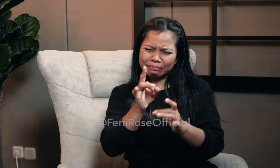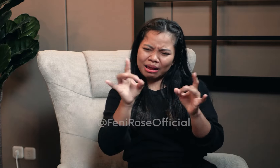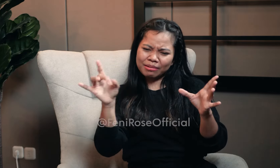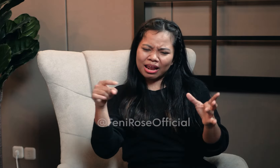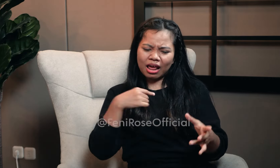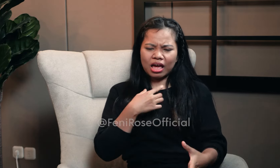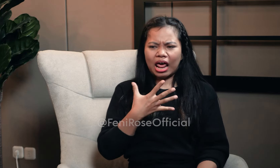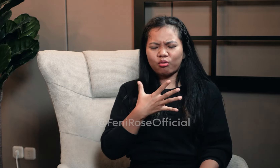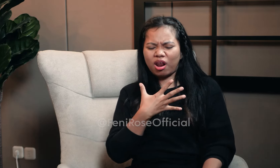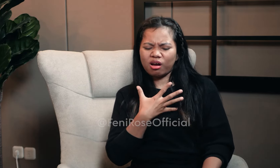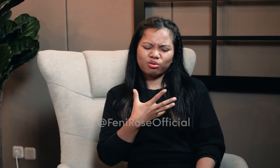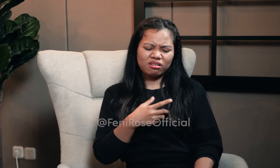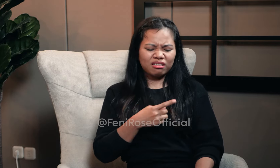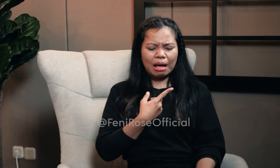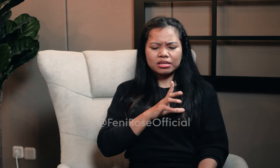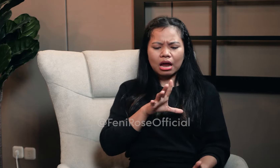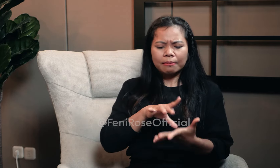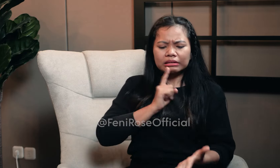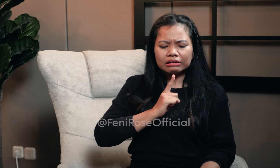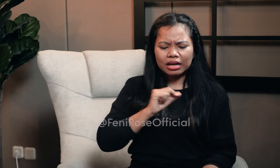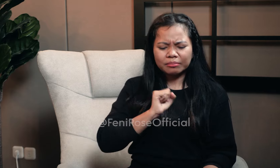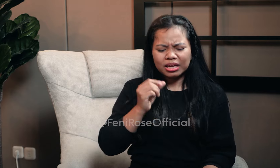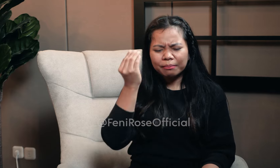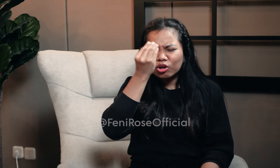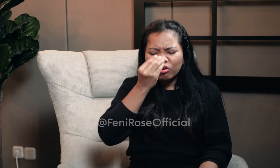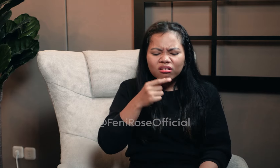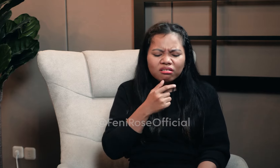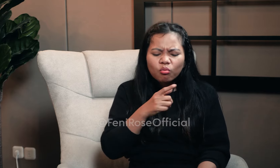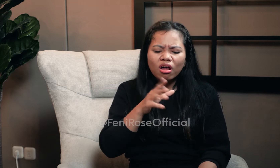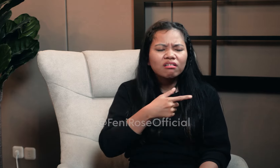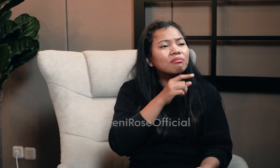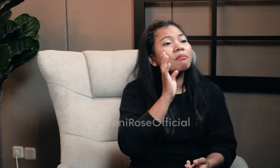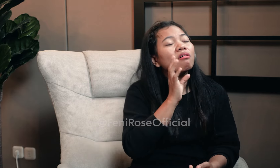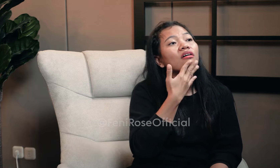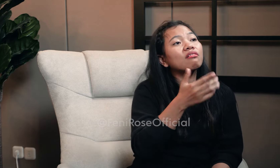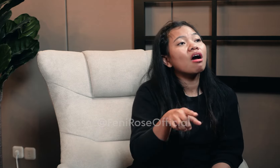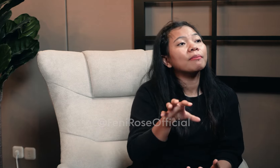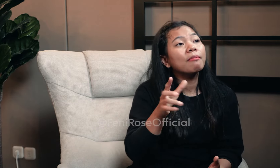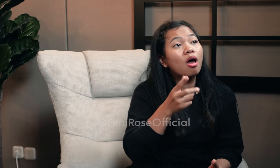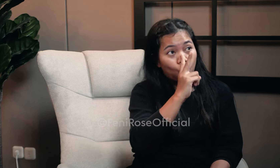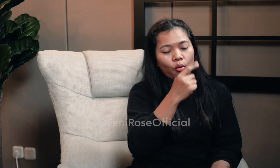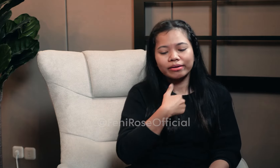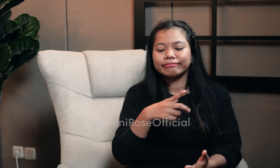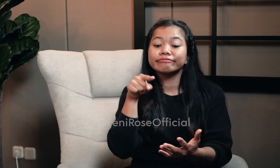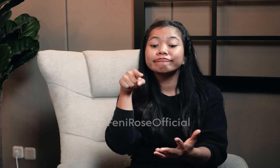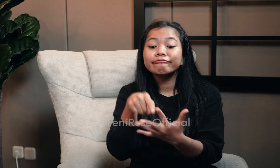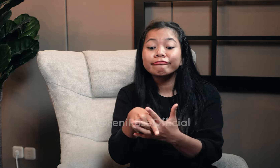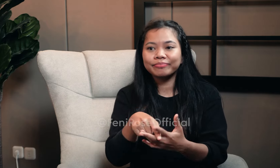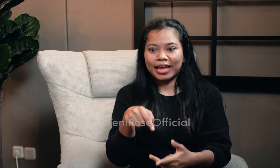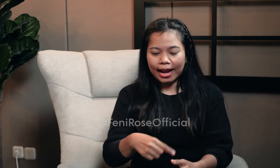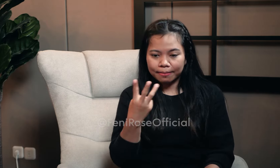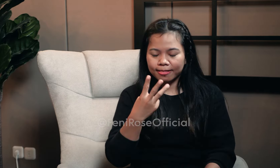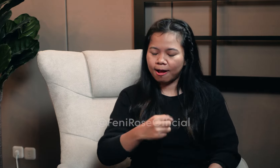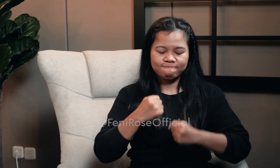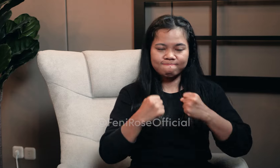gini pendapatnya kok beda-beda ya Saya ragu sendiri Saya bingung sendiri Mama juga maksa mama mama pilih apa dua ya udah deh saya ikut dua